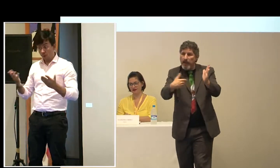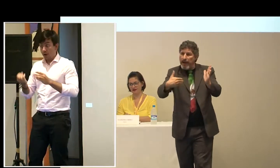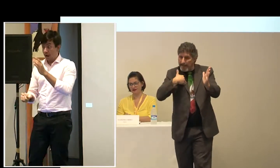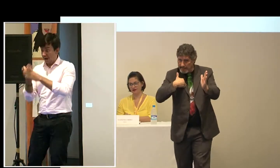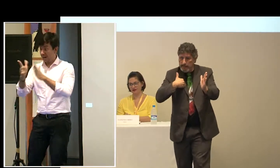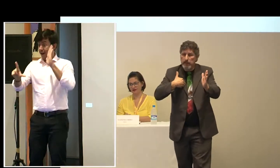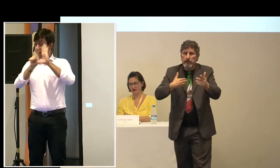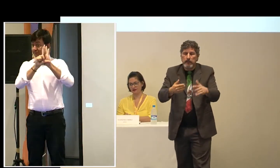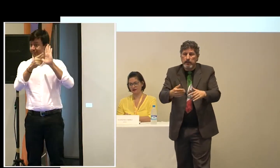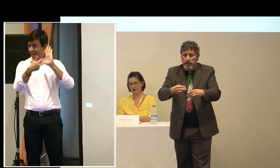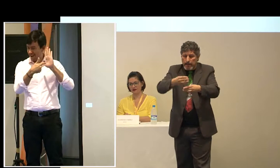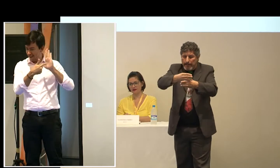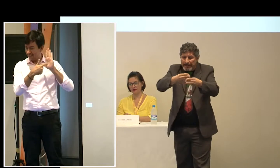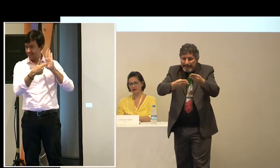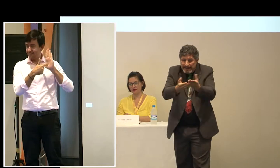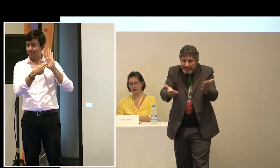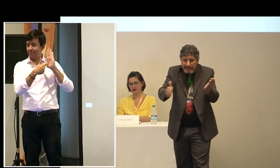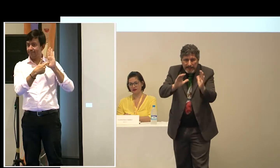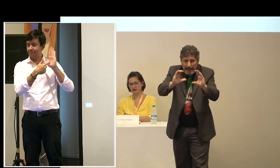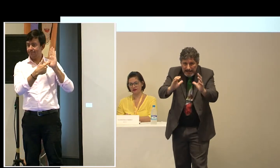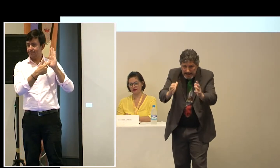slide.